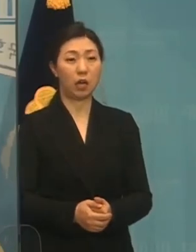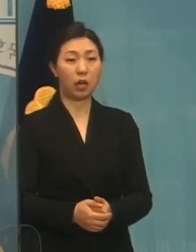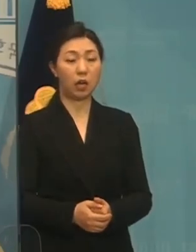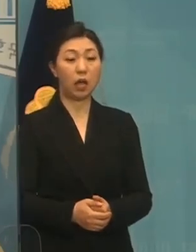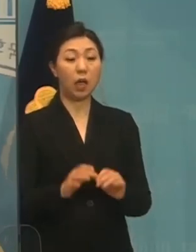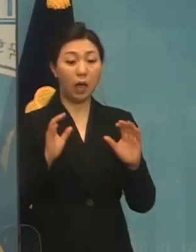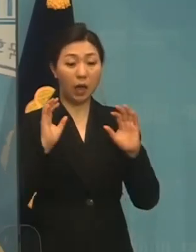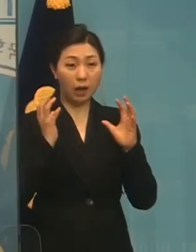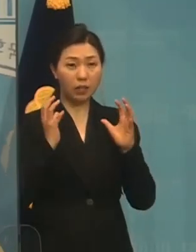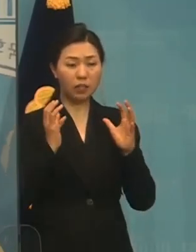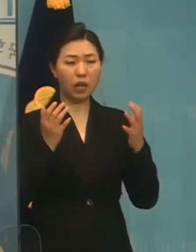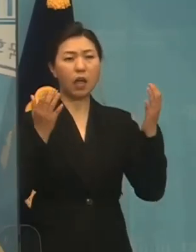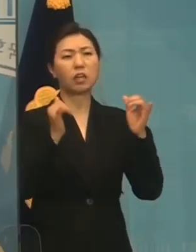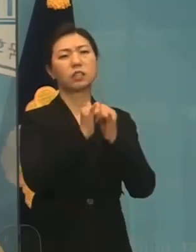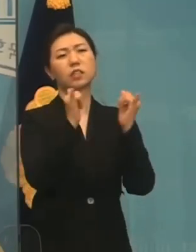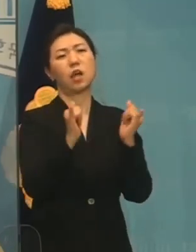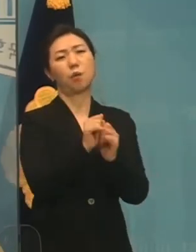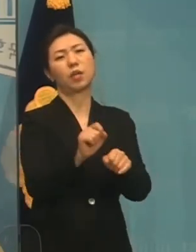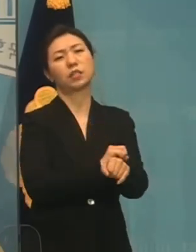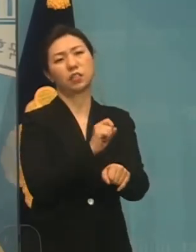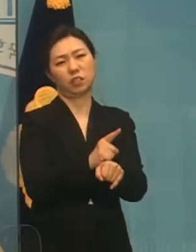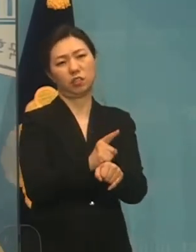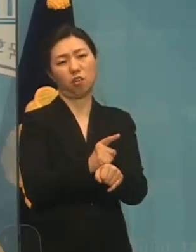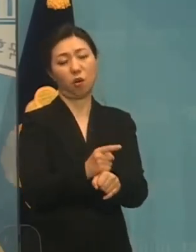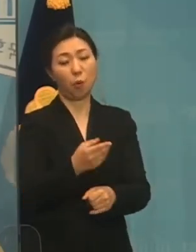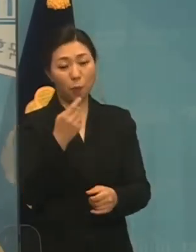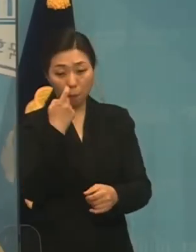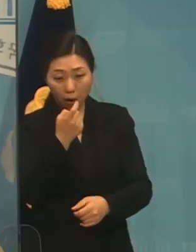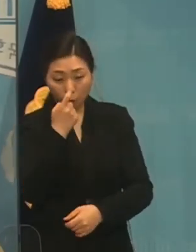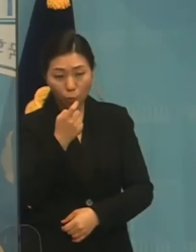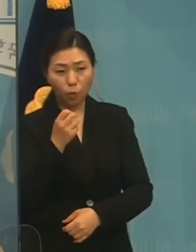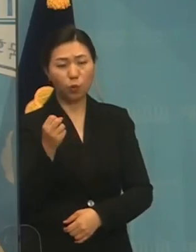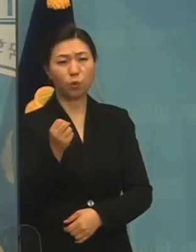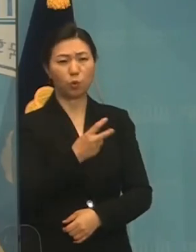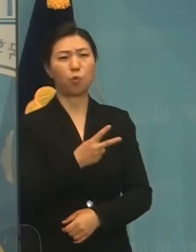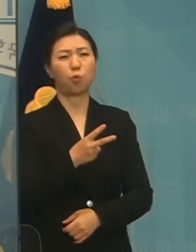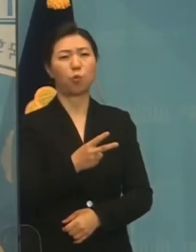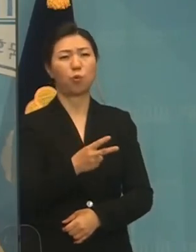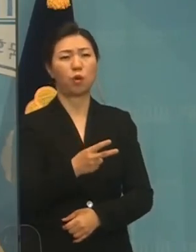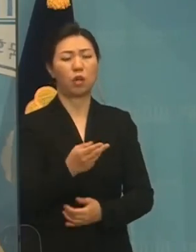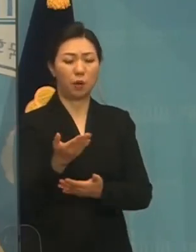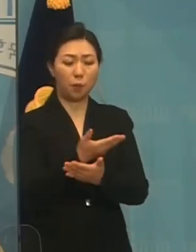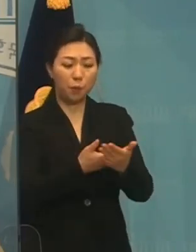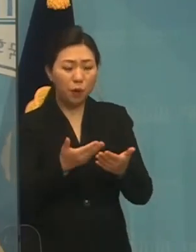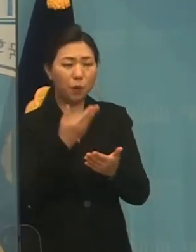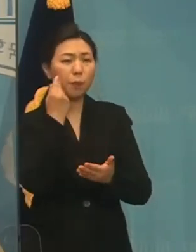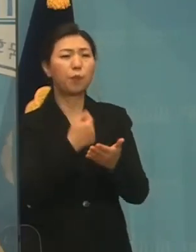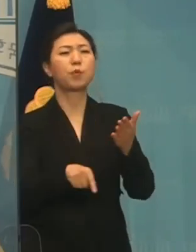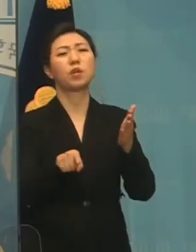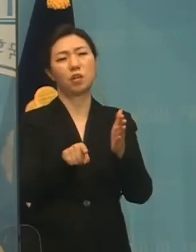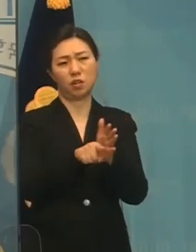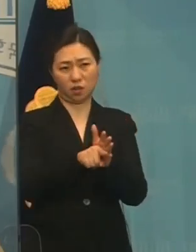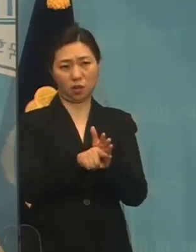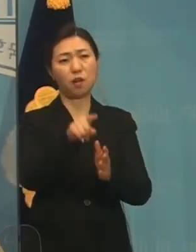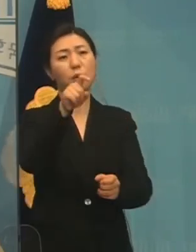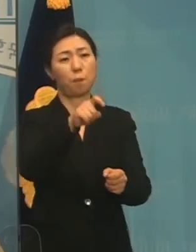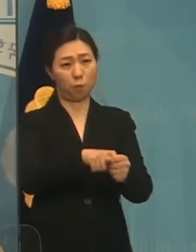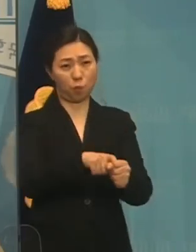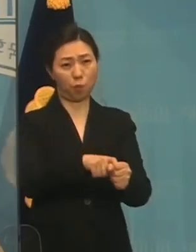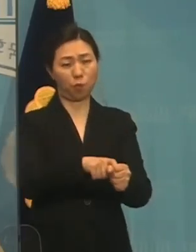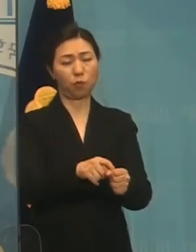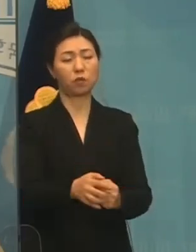향양과 인성교육을 위해서 등교 수업 확대가 필요하다는 것은 국민적 공감대가 있는 문제라고